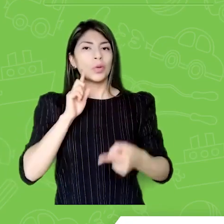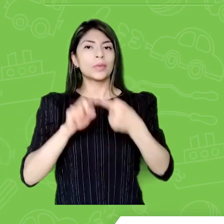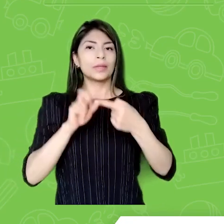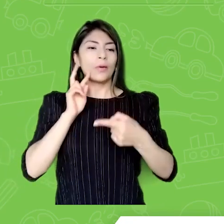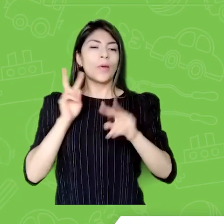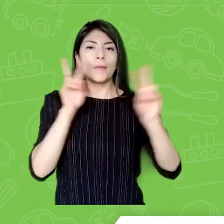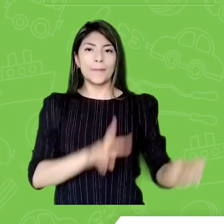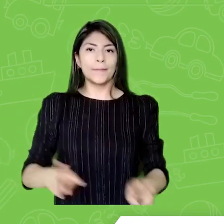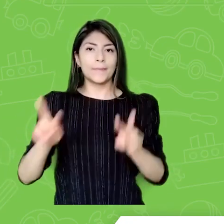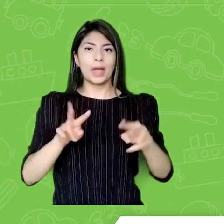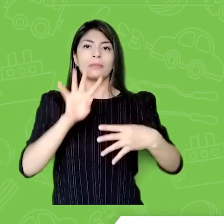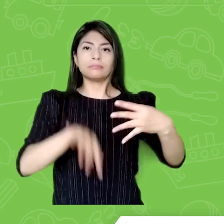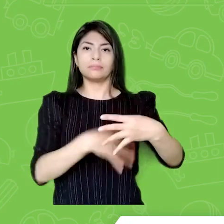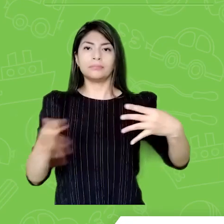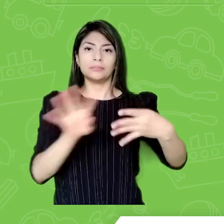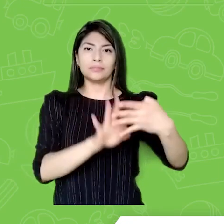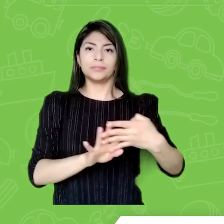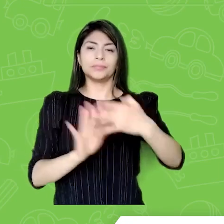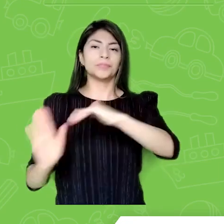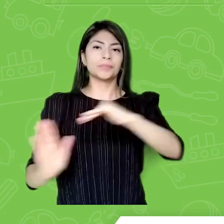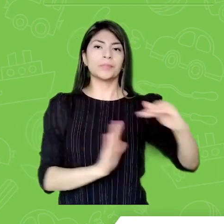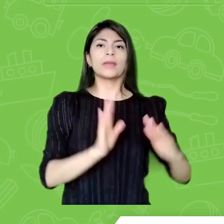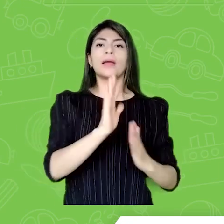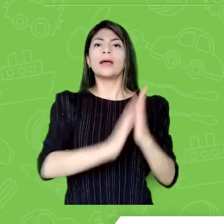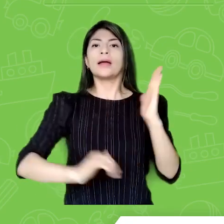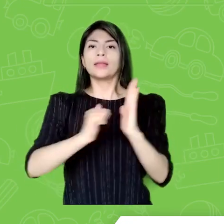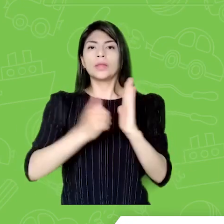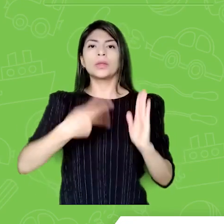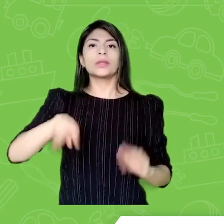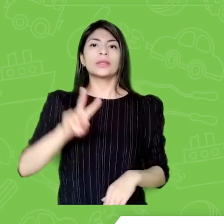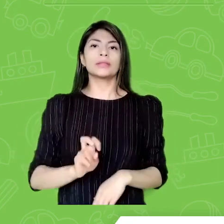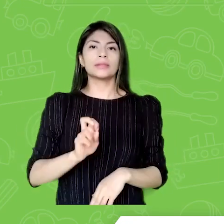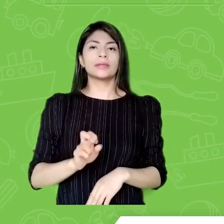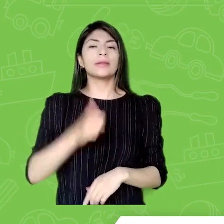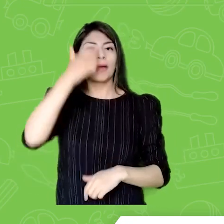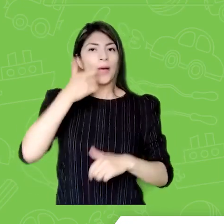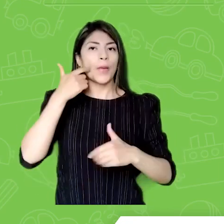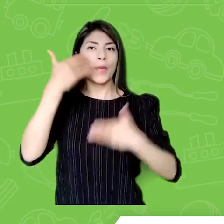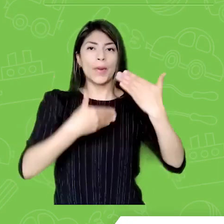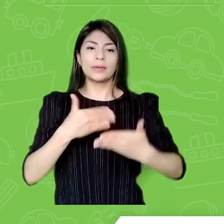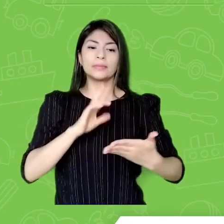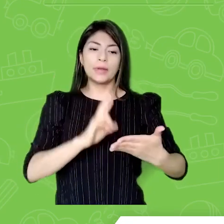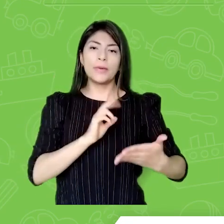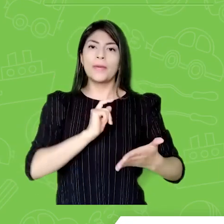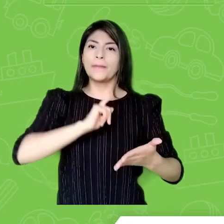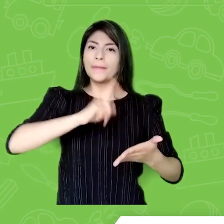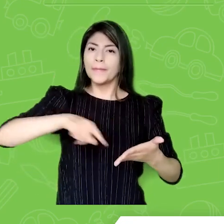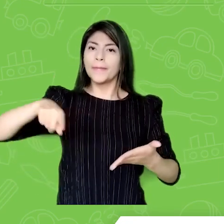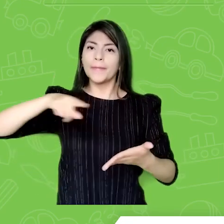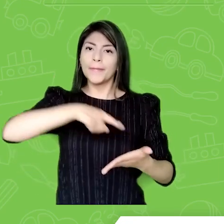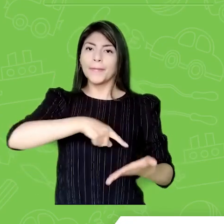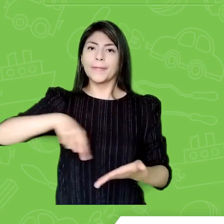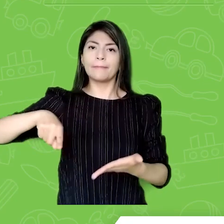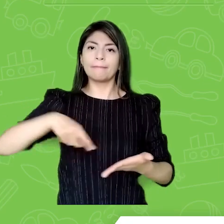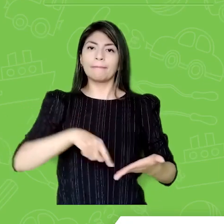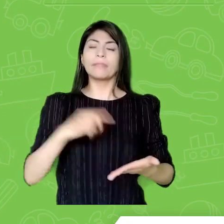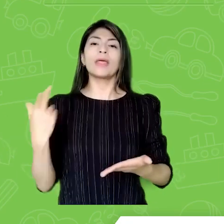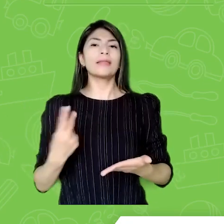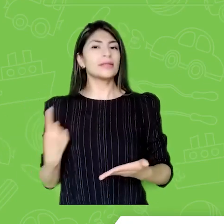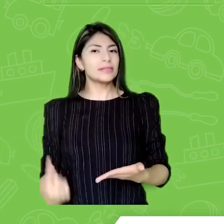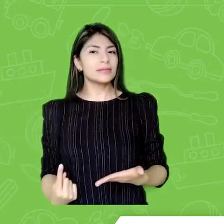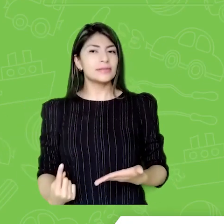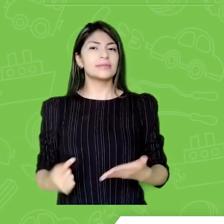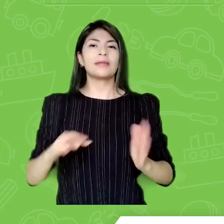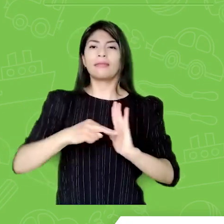del documento para visualizar la tabla. Artículo 17. Pruebas escritas. Las